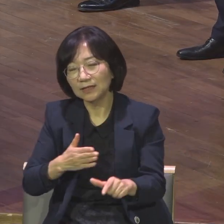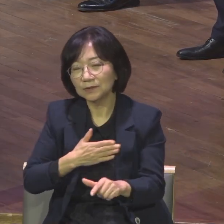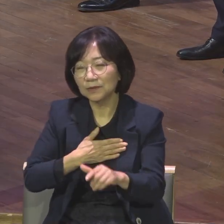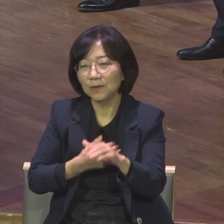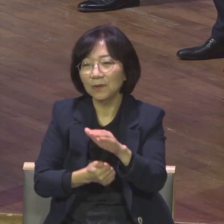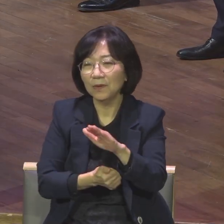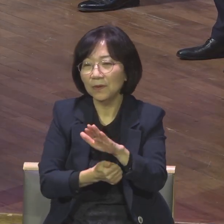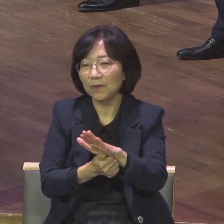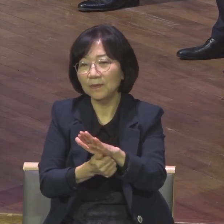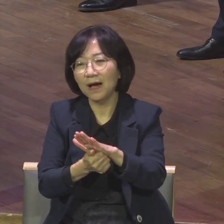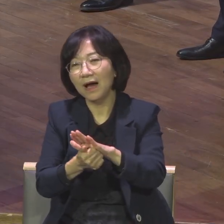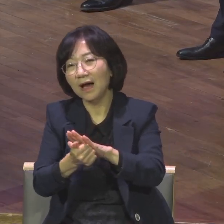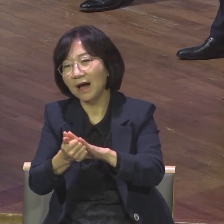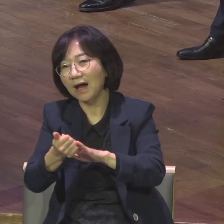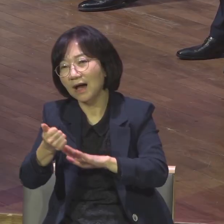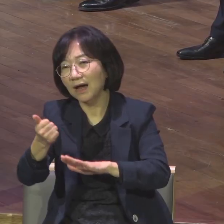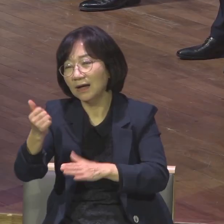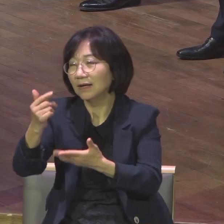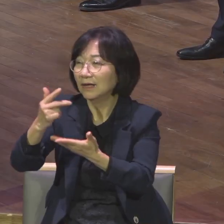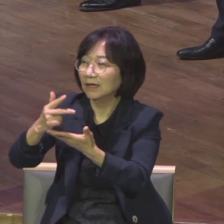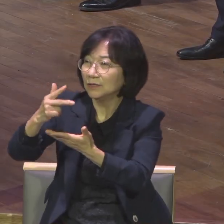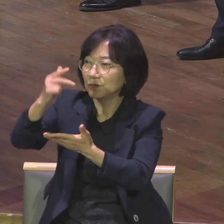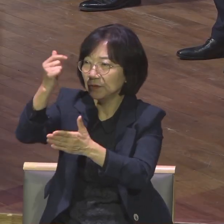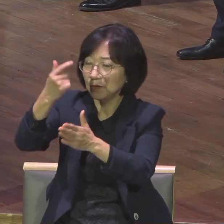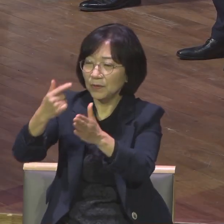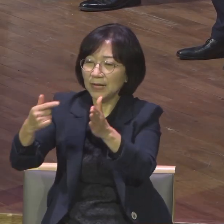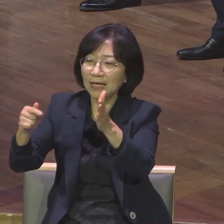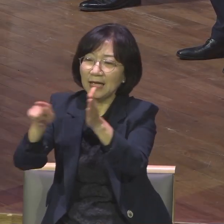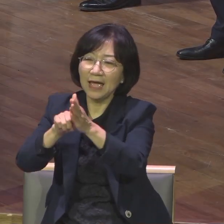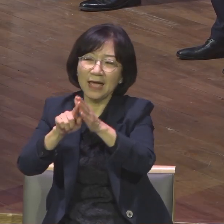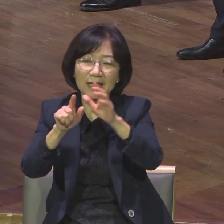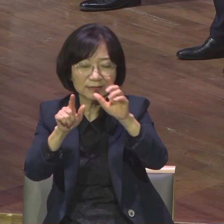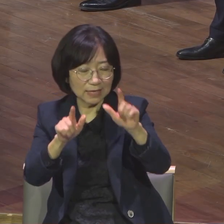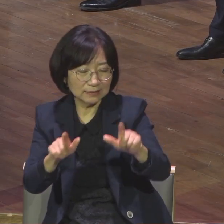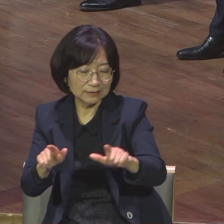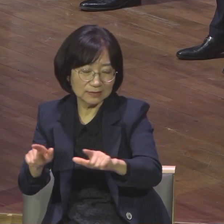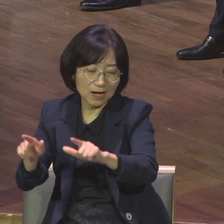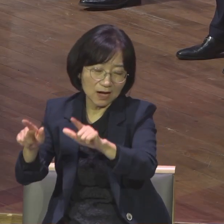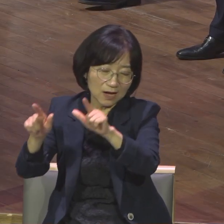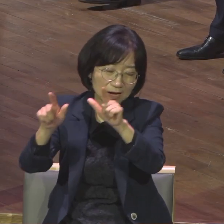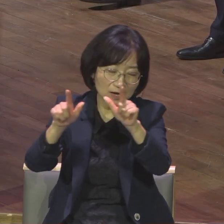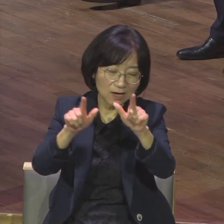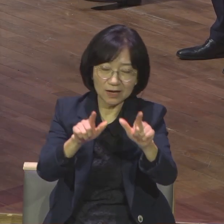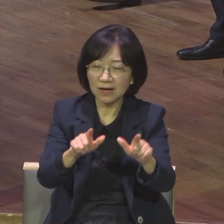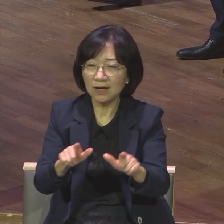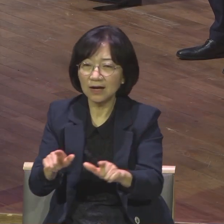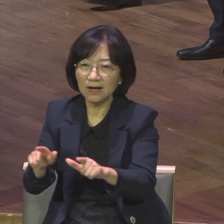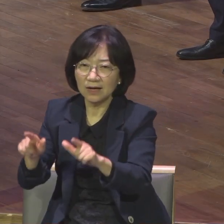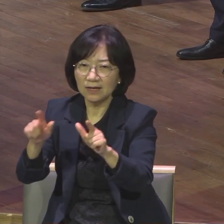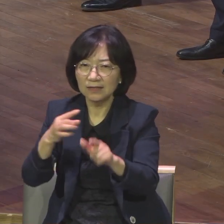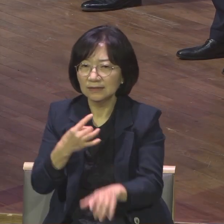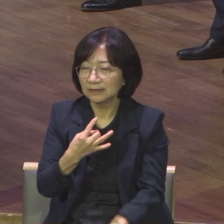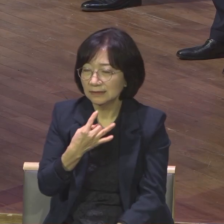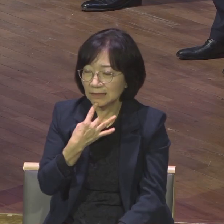내 소망 주 위에 사는 것